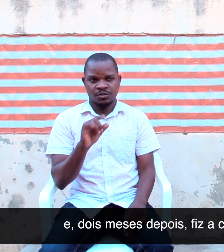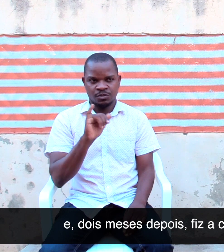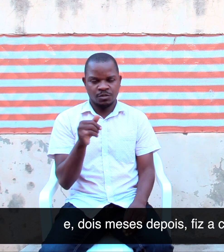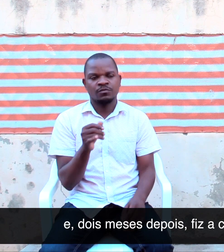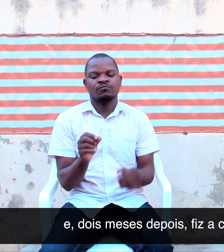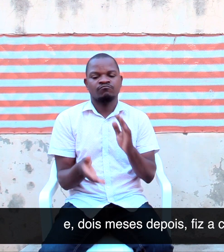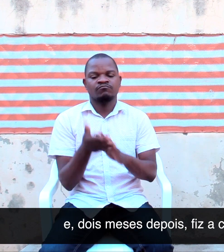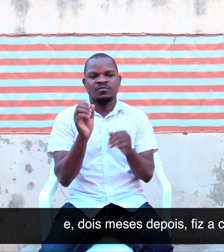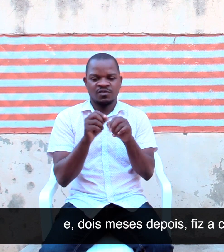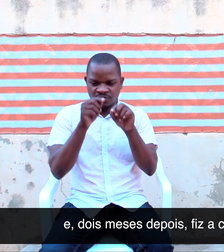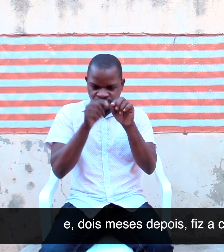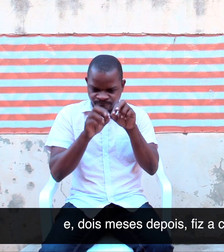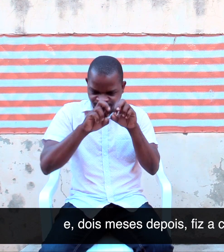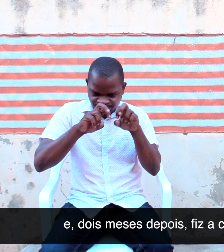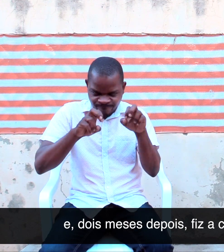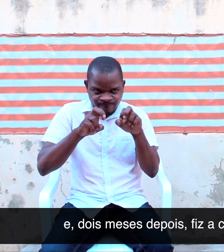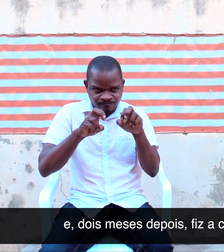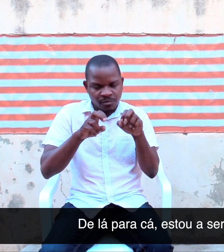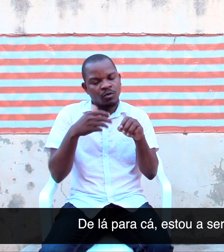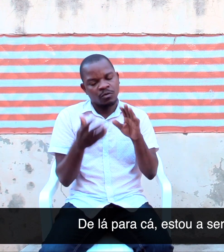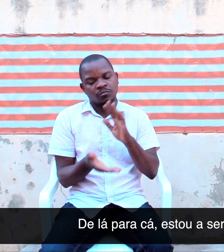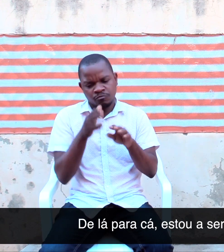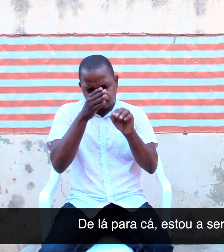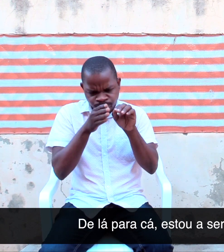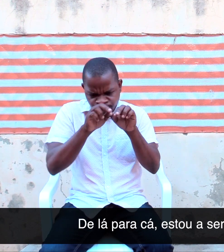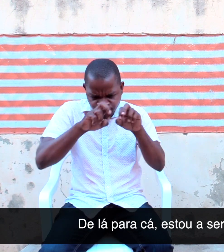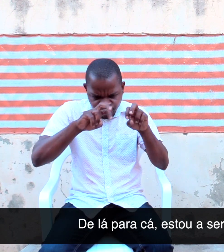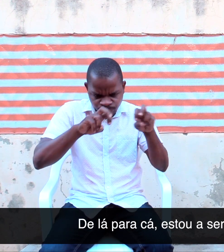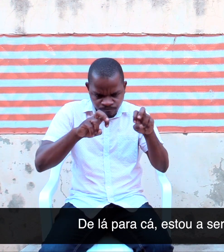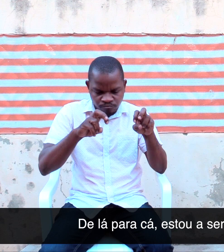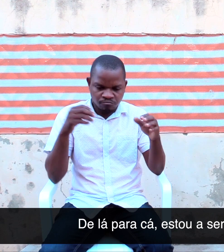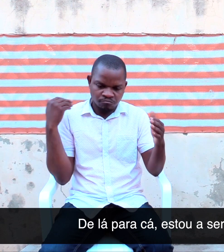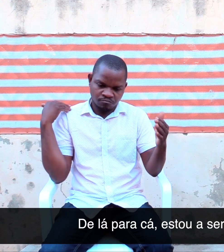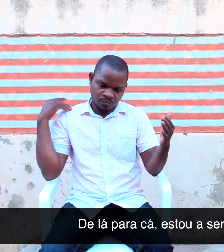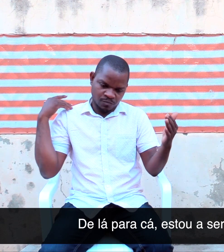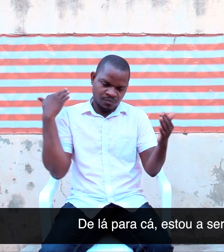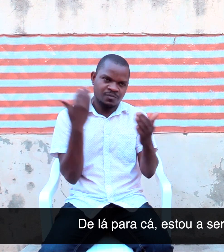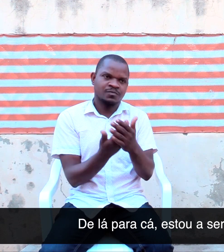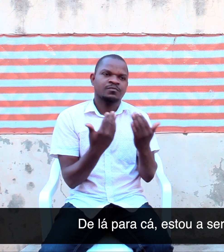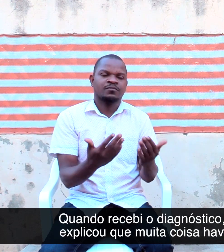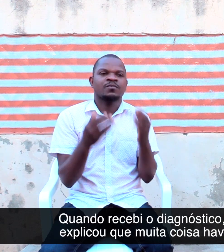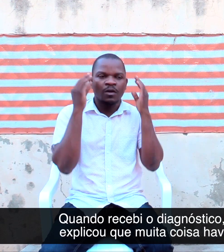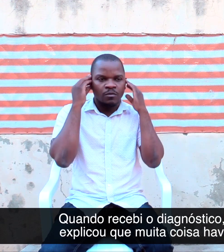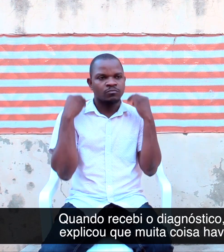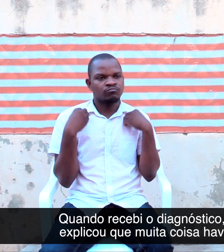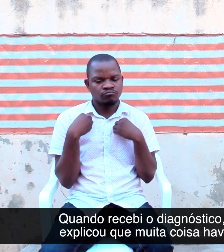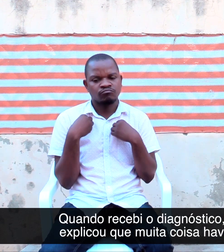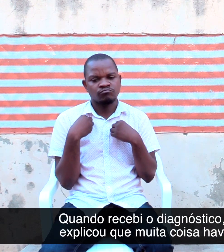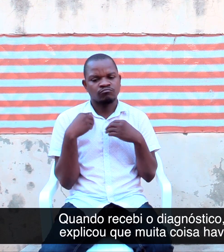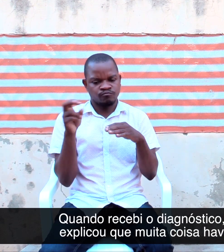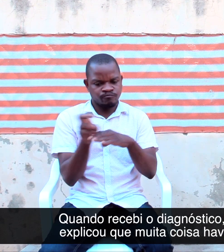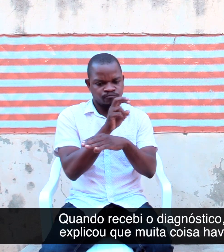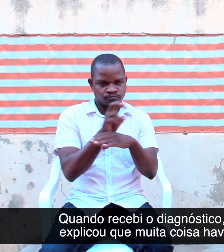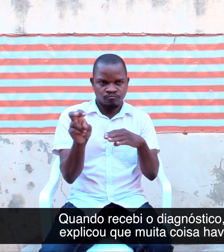depois fiz a cirurgia das cordas vocais. E de lá para cá estou sendo acompanhada por ele. No momento em que eu recebi